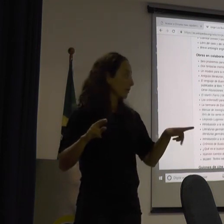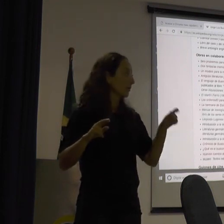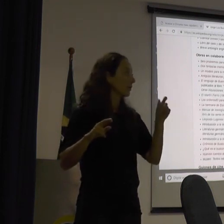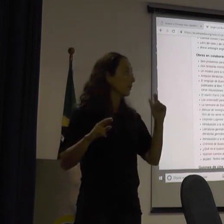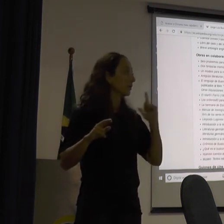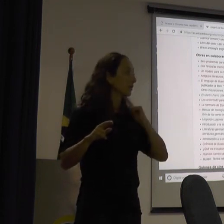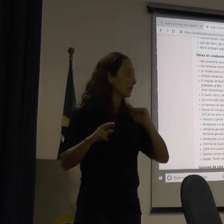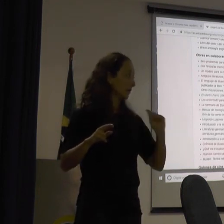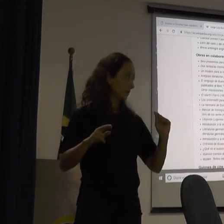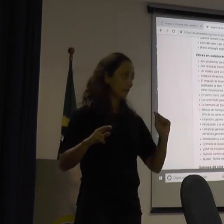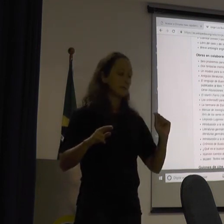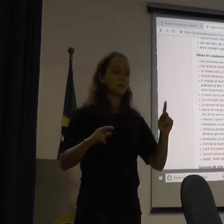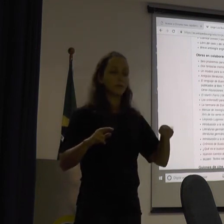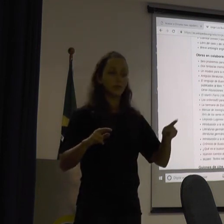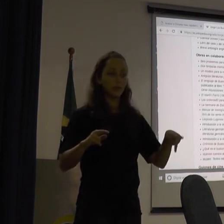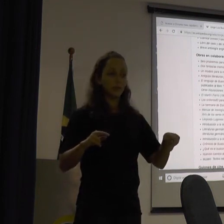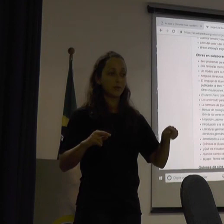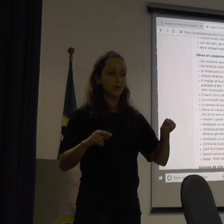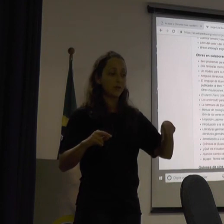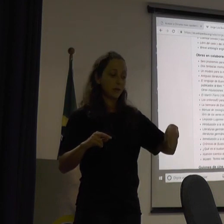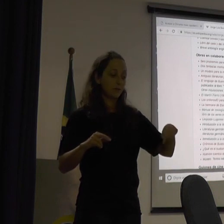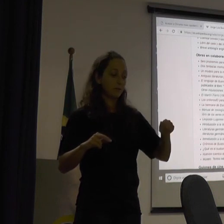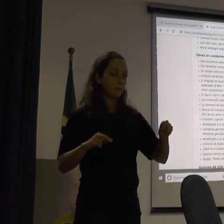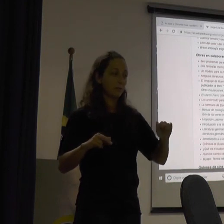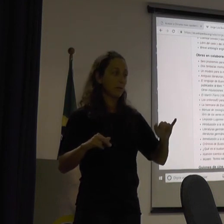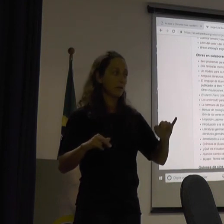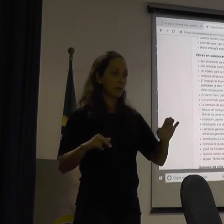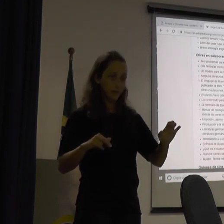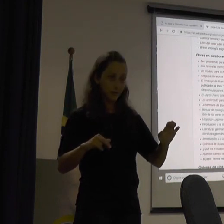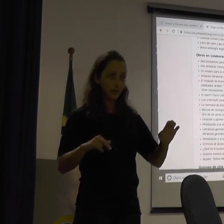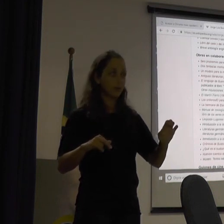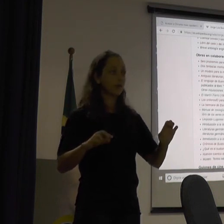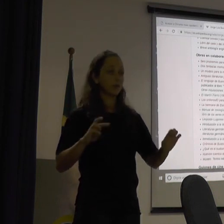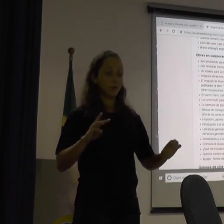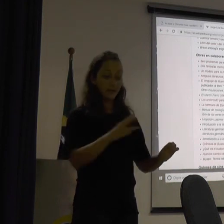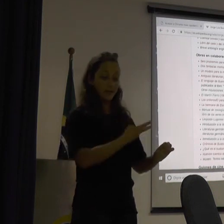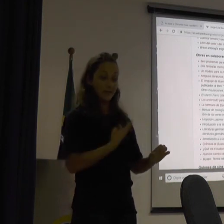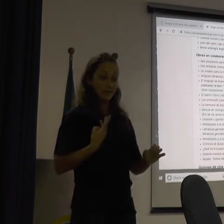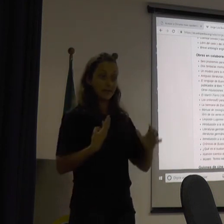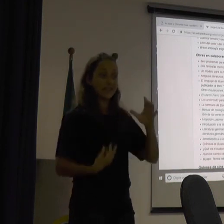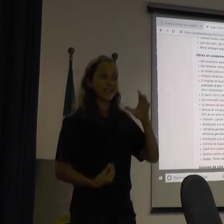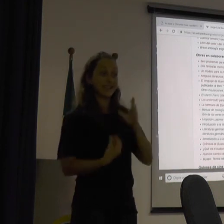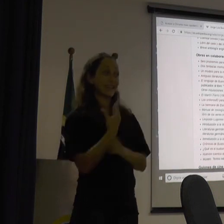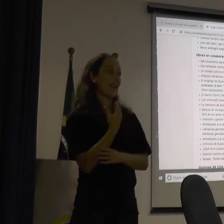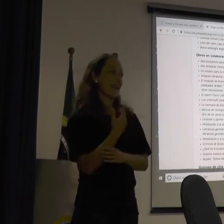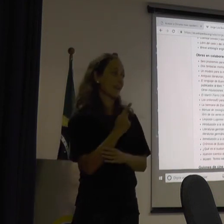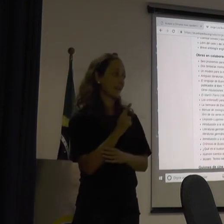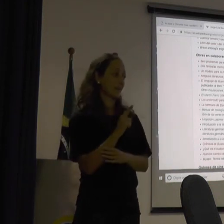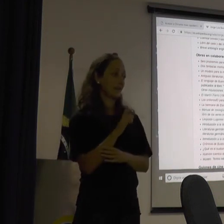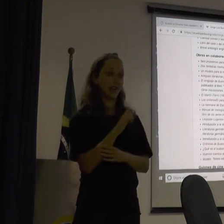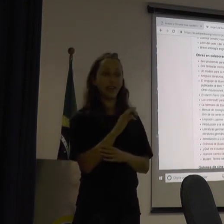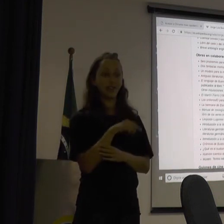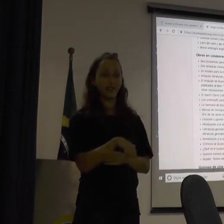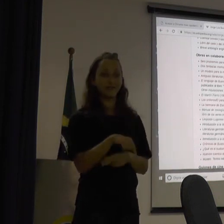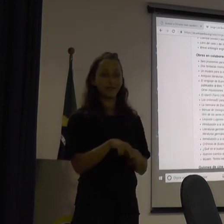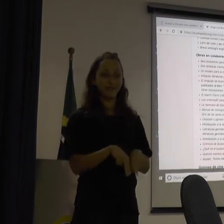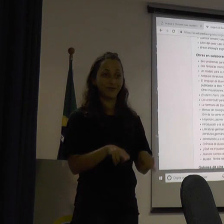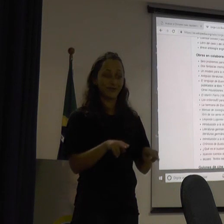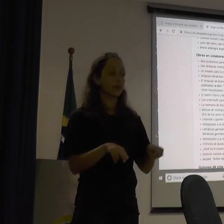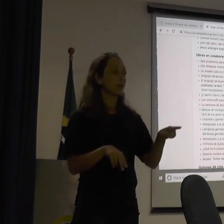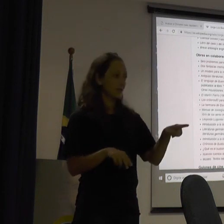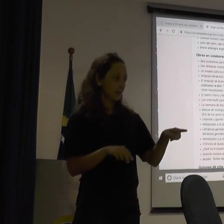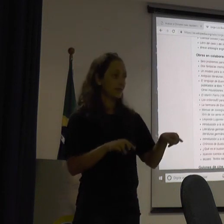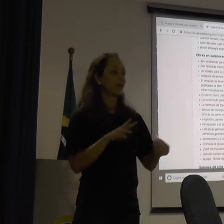Marie Hélène, terem fundado, né, a PGET no programa de professor Werner também,